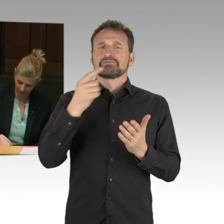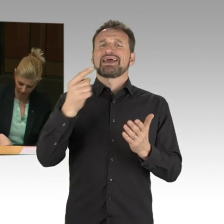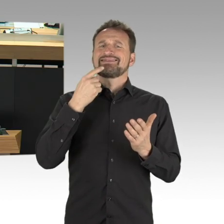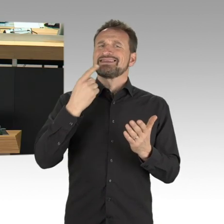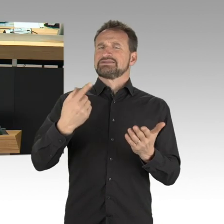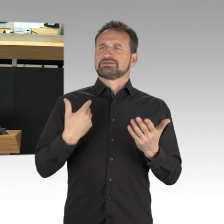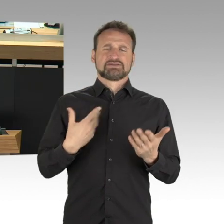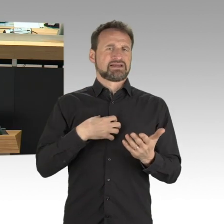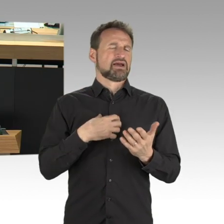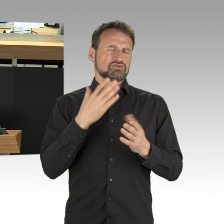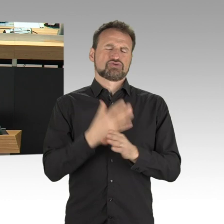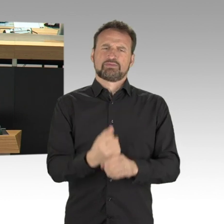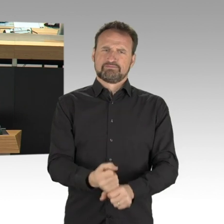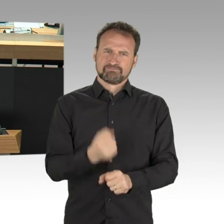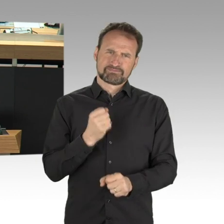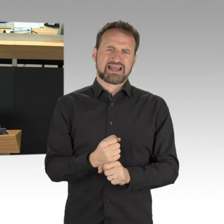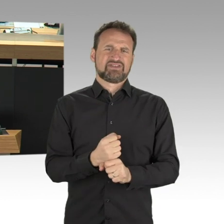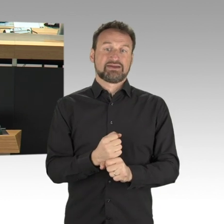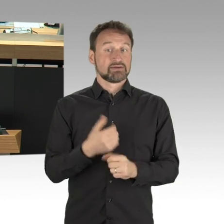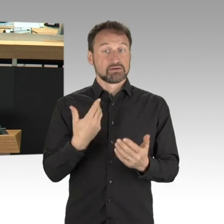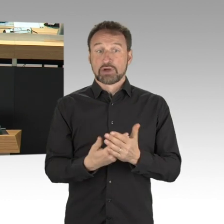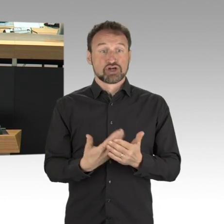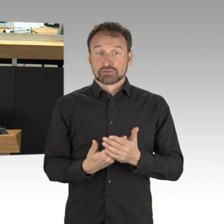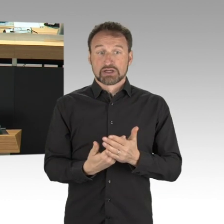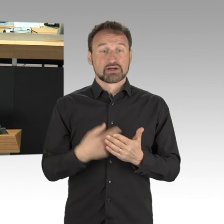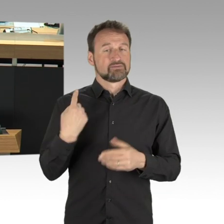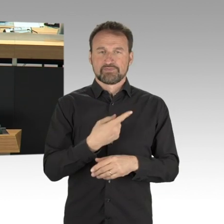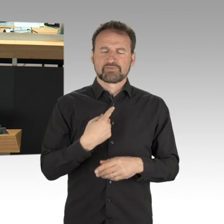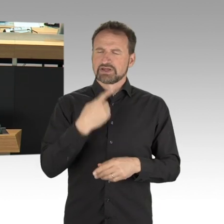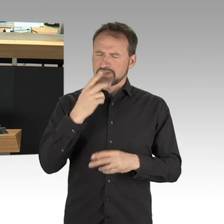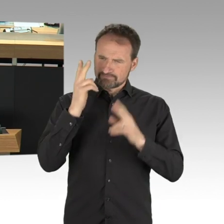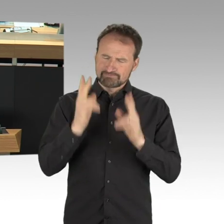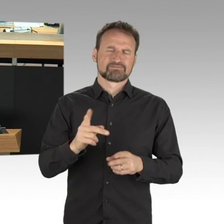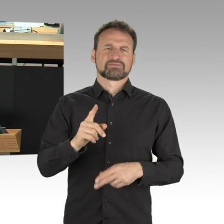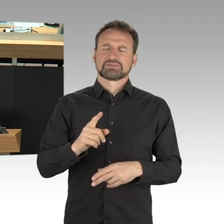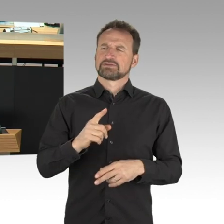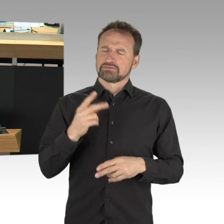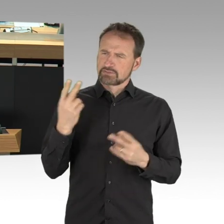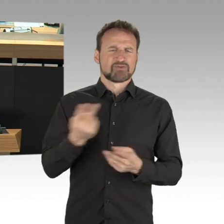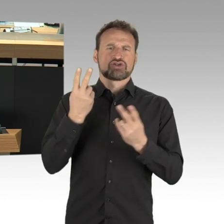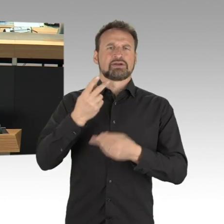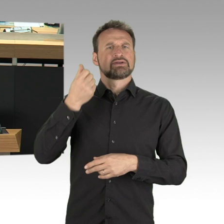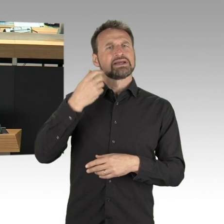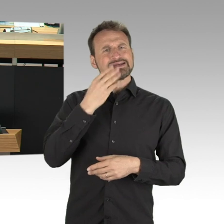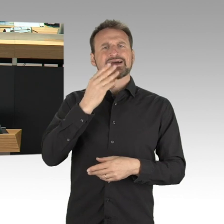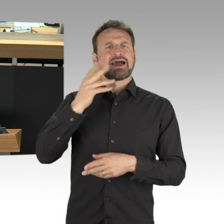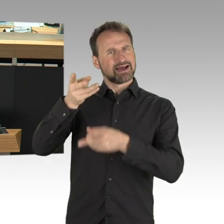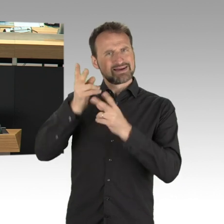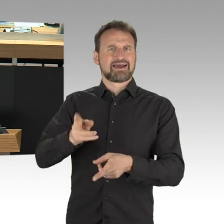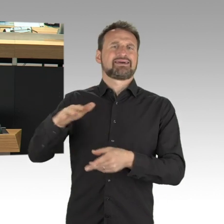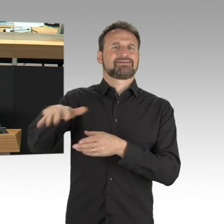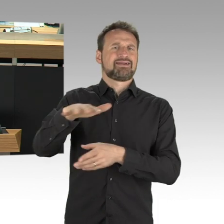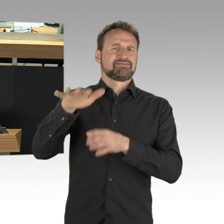nennen und die besondere historische Verantwortung Berlins. Berlin ist, und das denke ich ist auch etwas, worauf wir stolz sein können, jetzt das erste Land, das eine